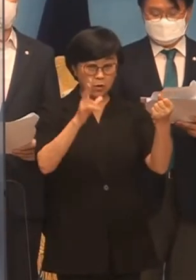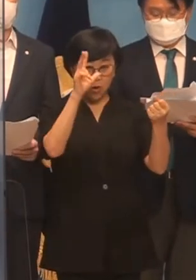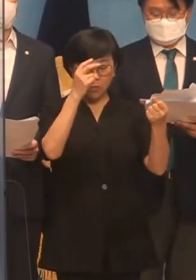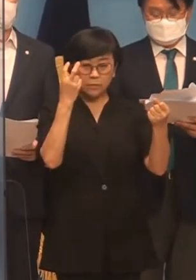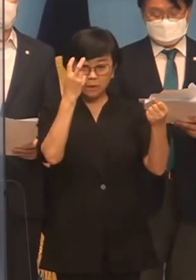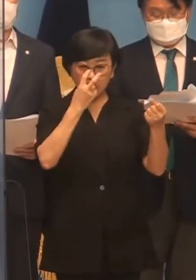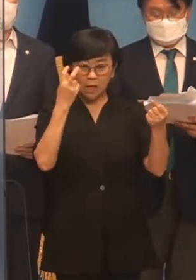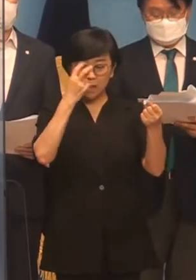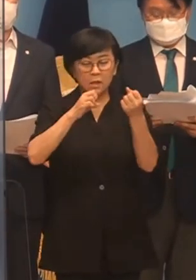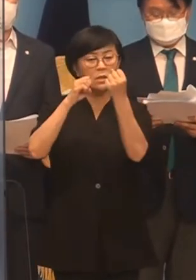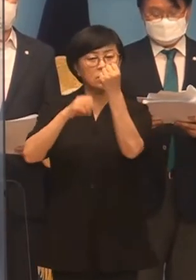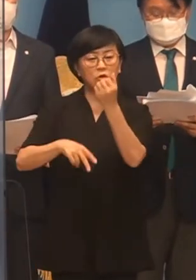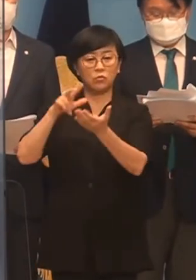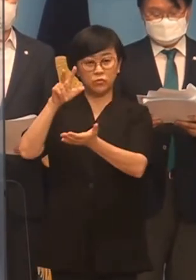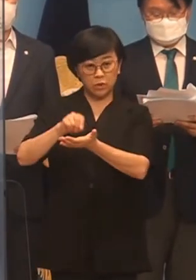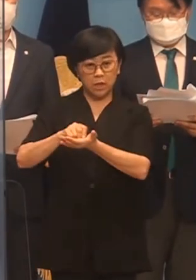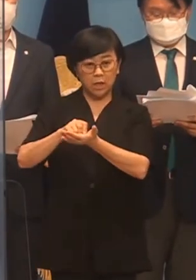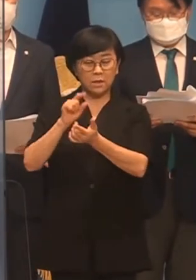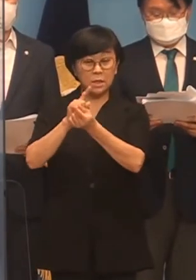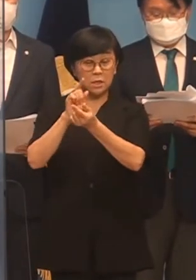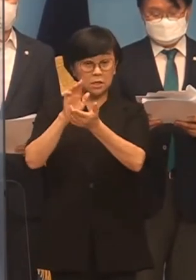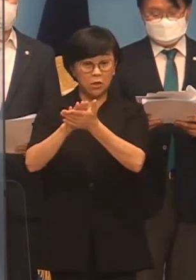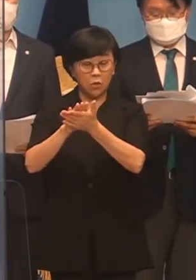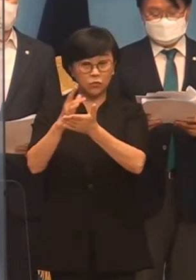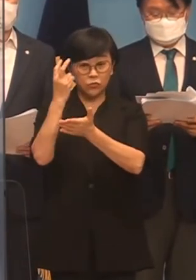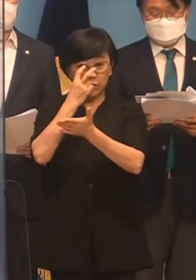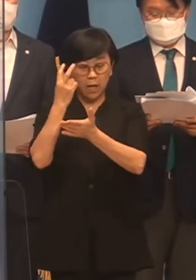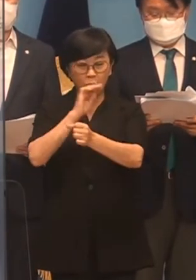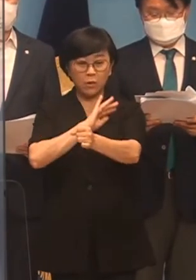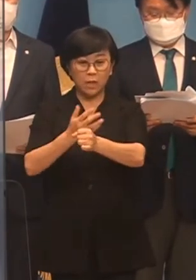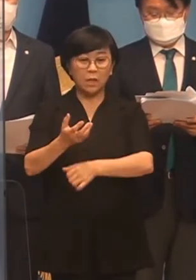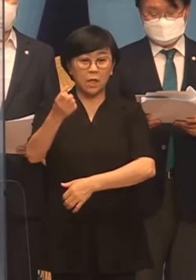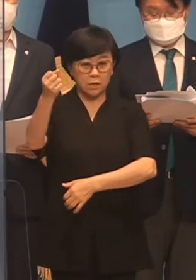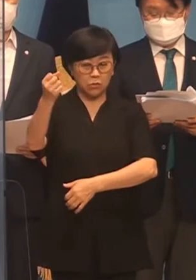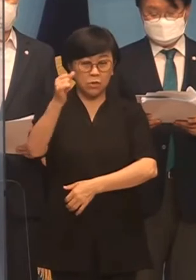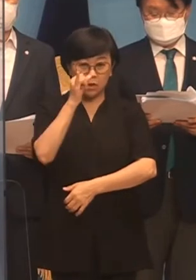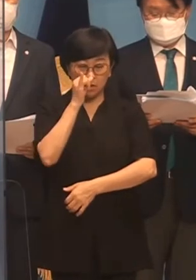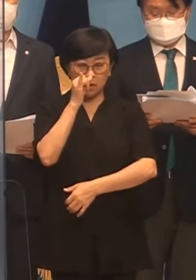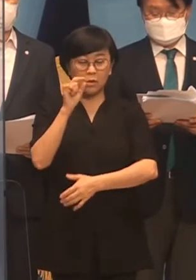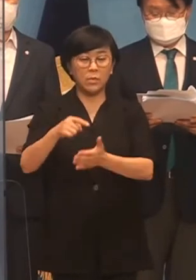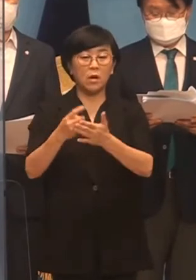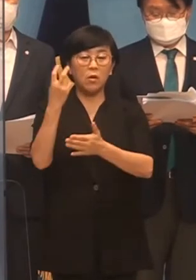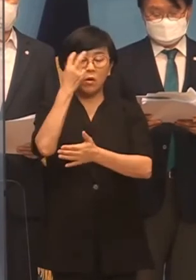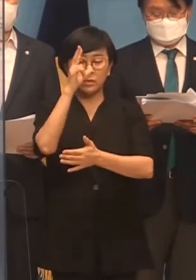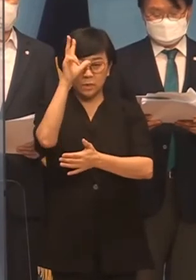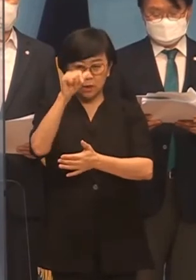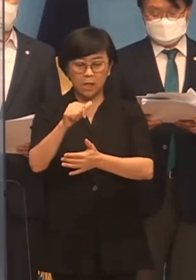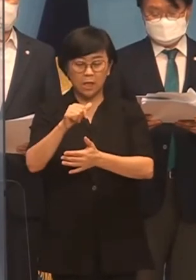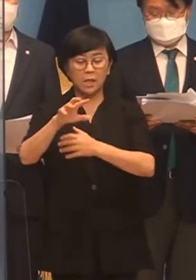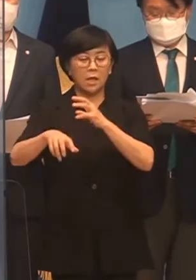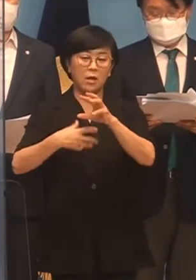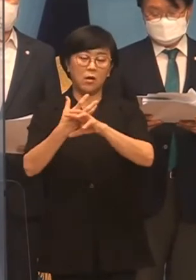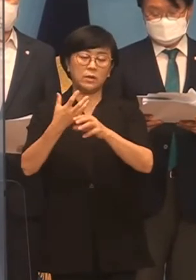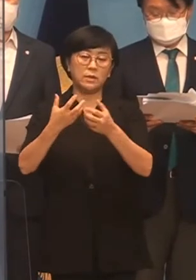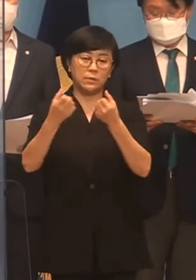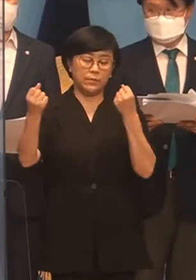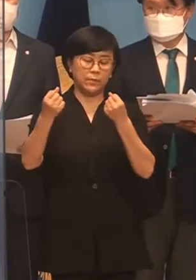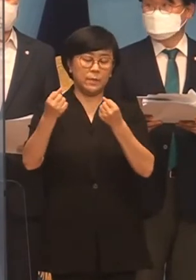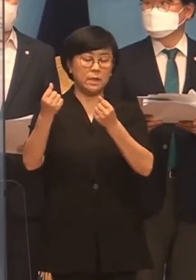제도의 근원적 문제인 직접 수사권이 여전히 검찰에 남아있는 이상 검찰개혁은 실패할 수밖에